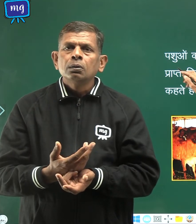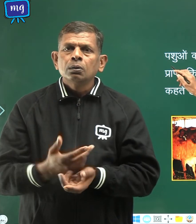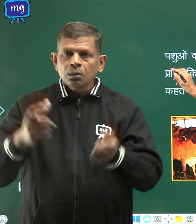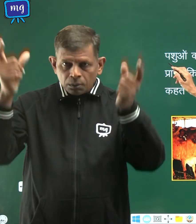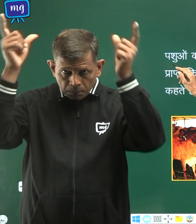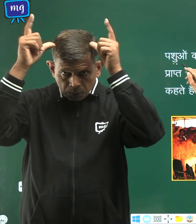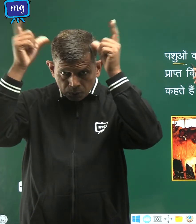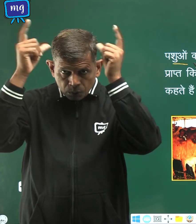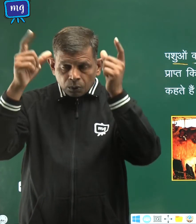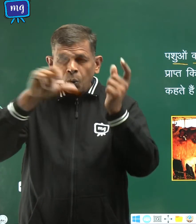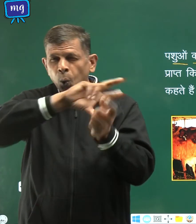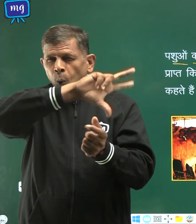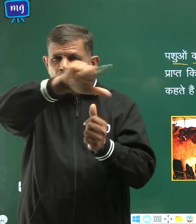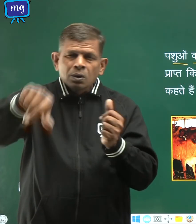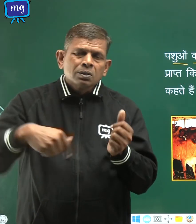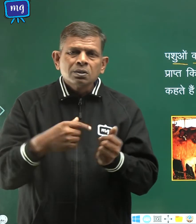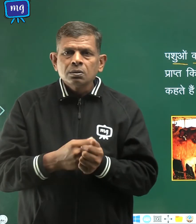पशुओं को